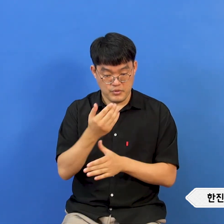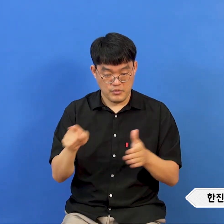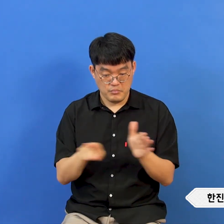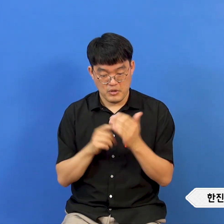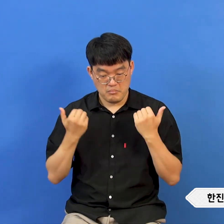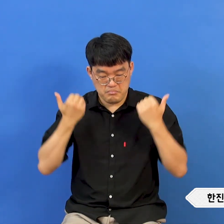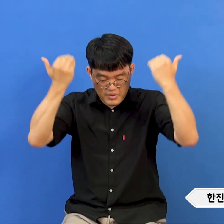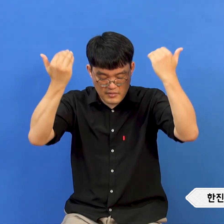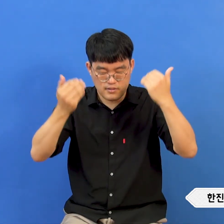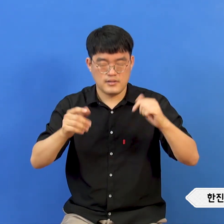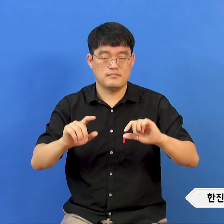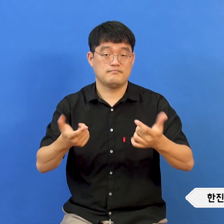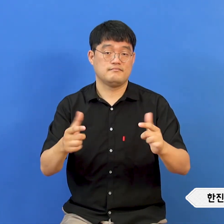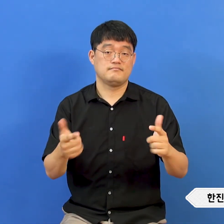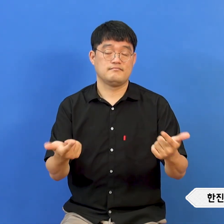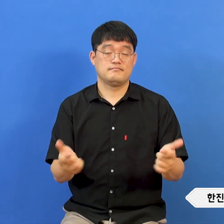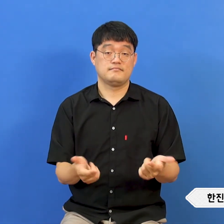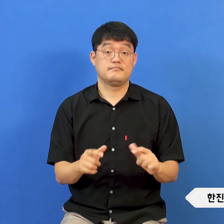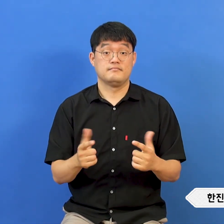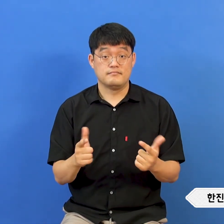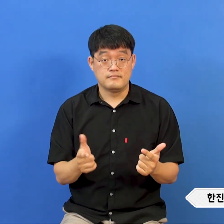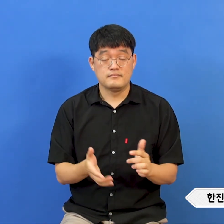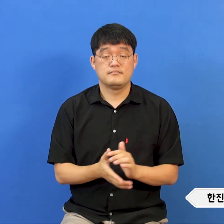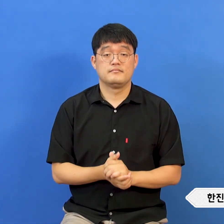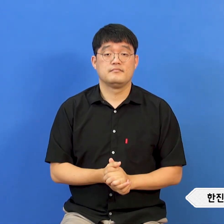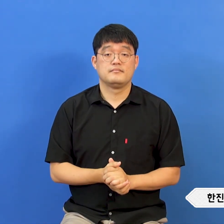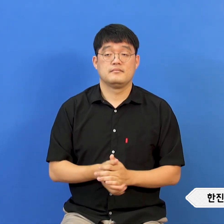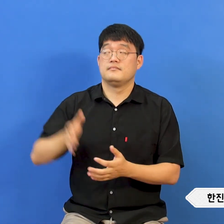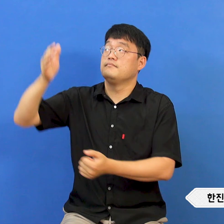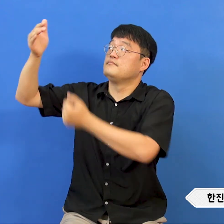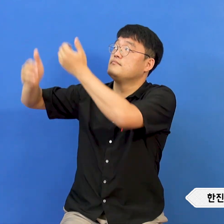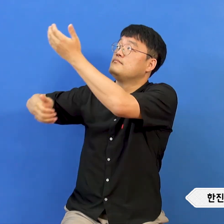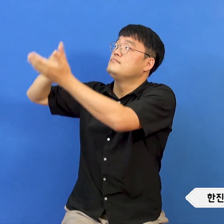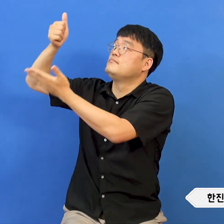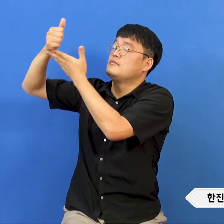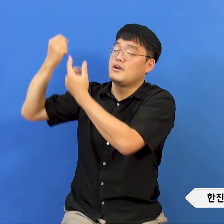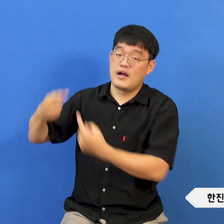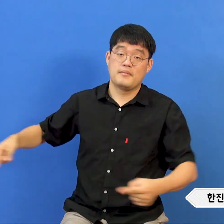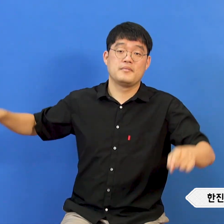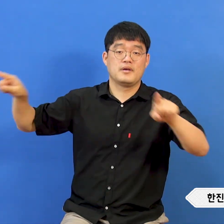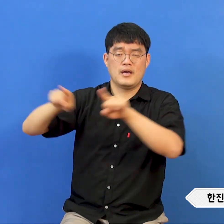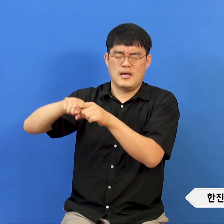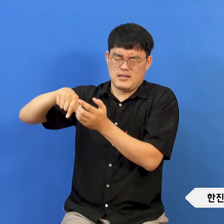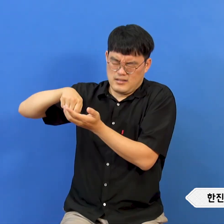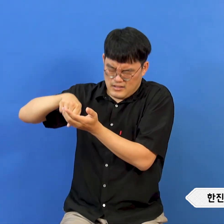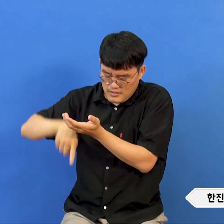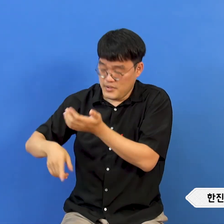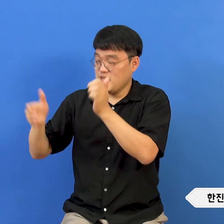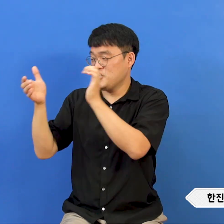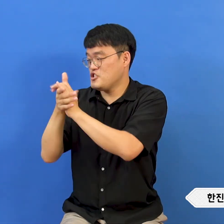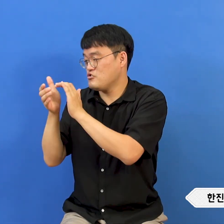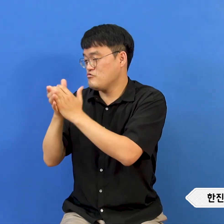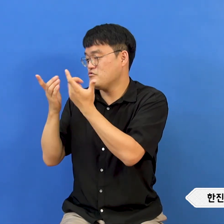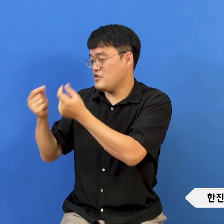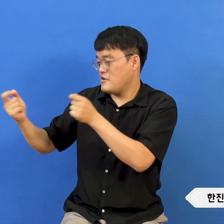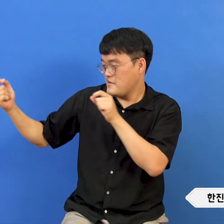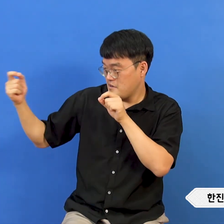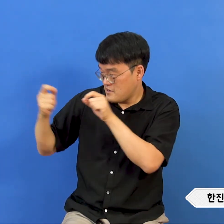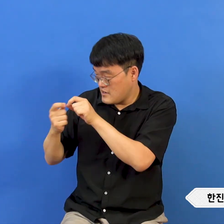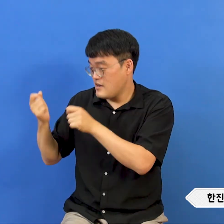말입니다. 그런 게 아닙니다. 그게 아니고 하나님과 더불어 깊이 하나님을 친구처럼 가까이